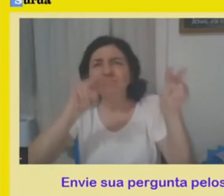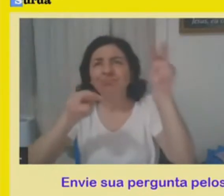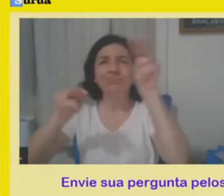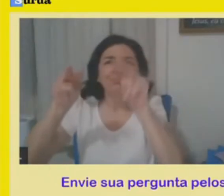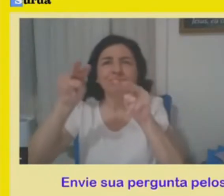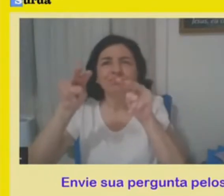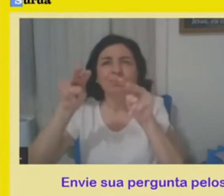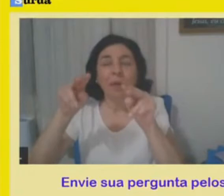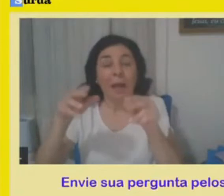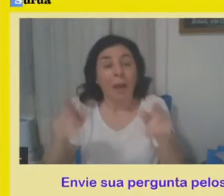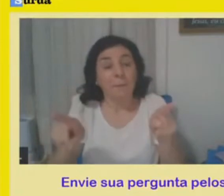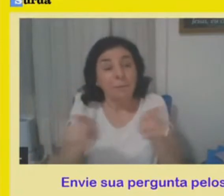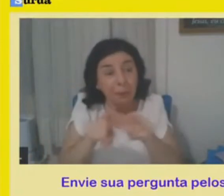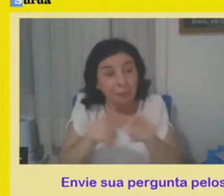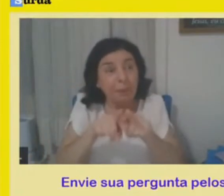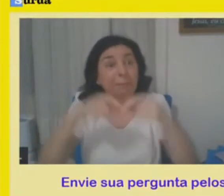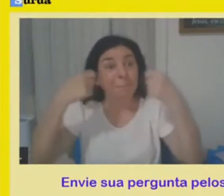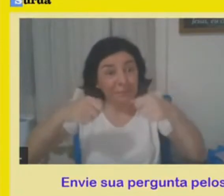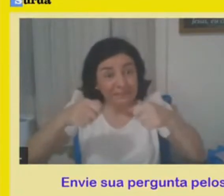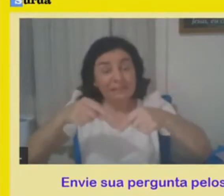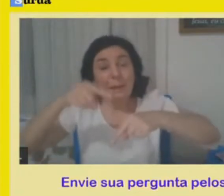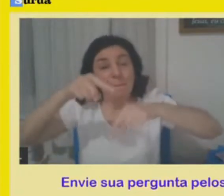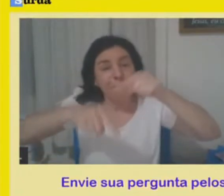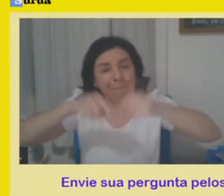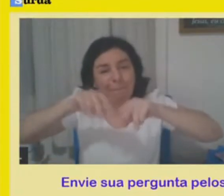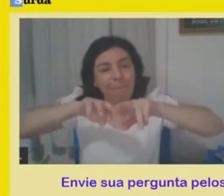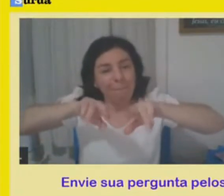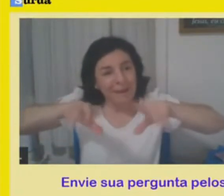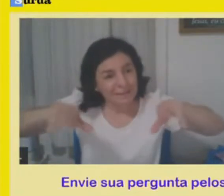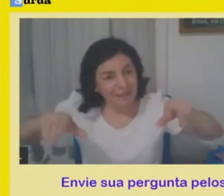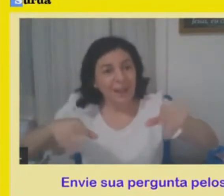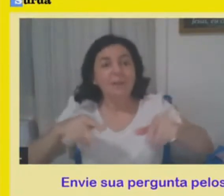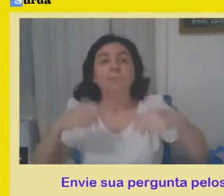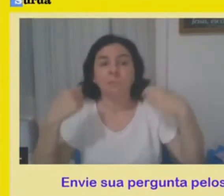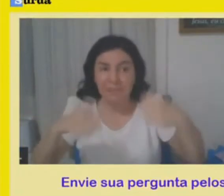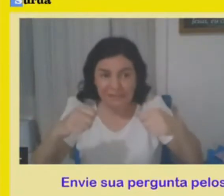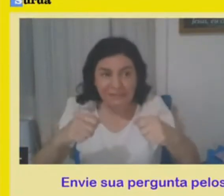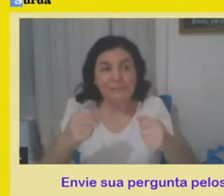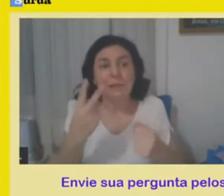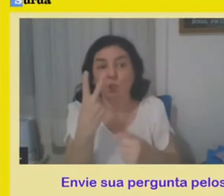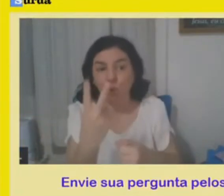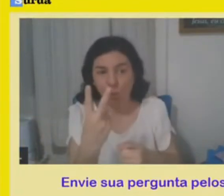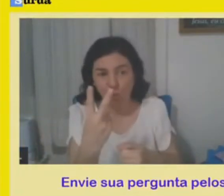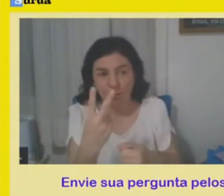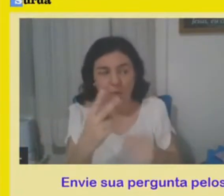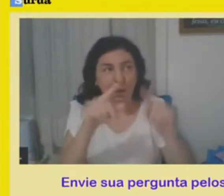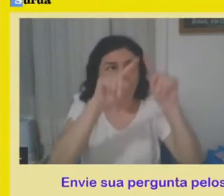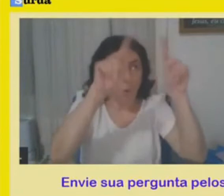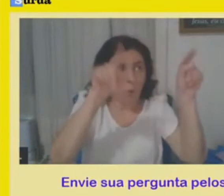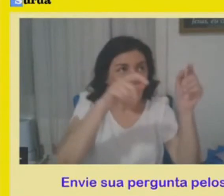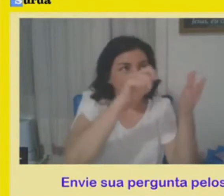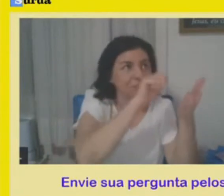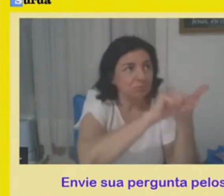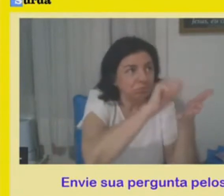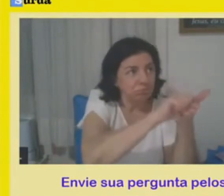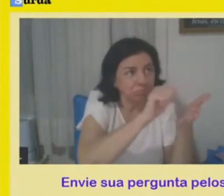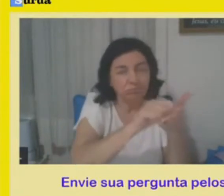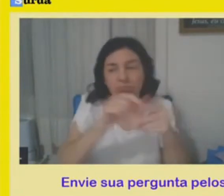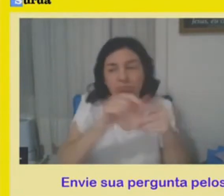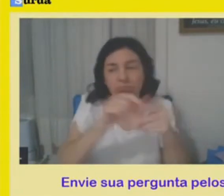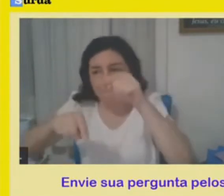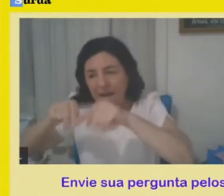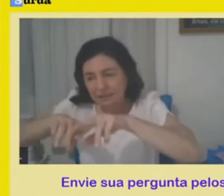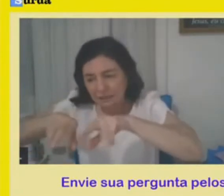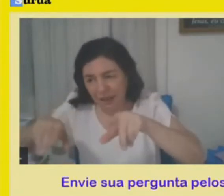quando eu utilizo o quadro, para que fique visualmente melhor. Utilizar materiais diferentes, precisa